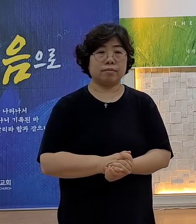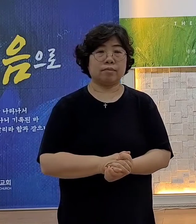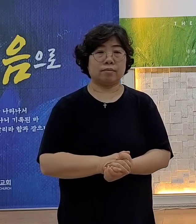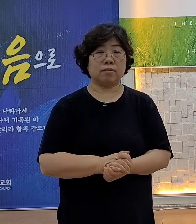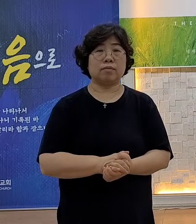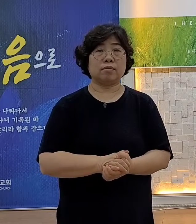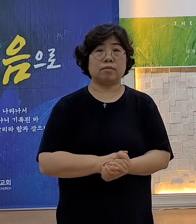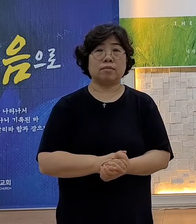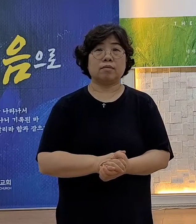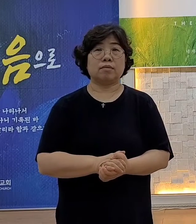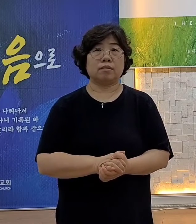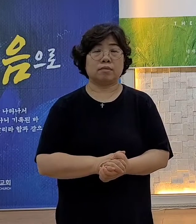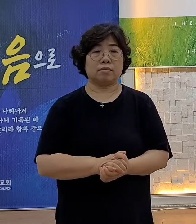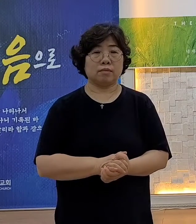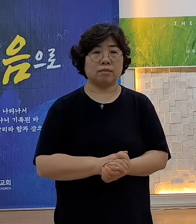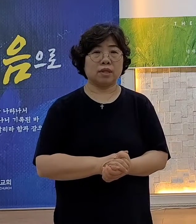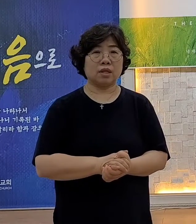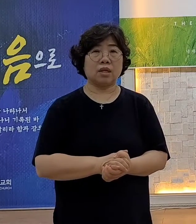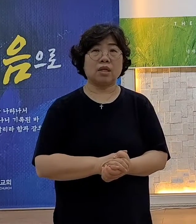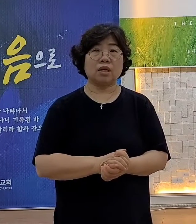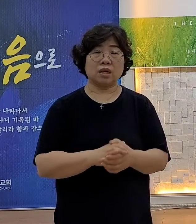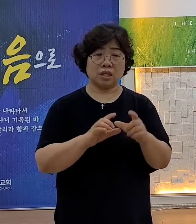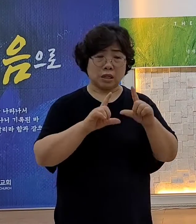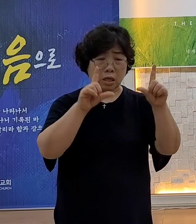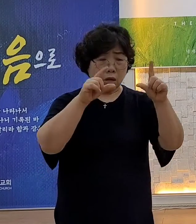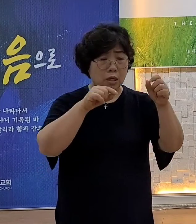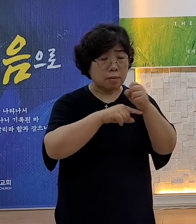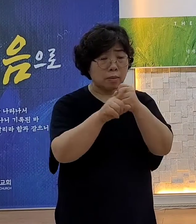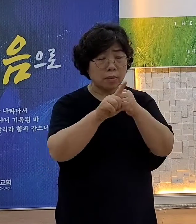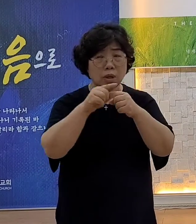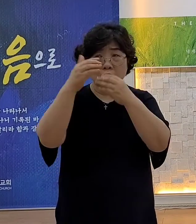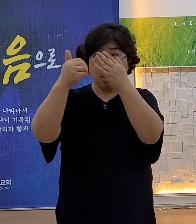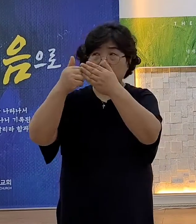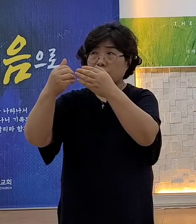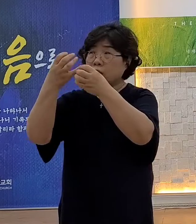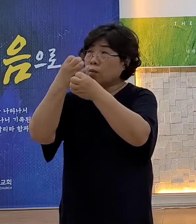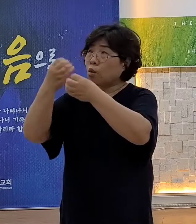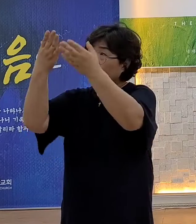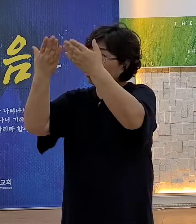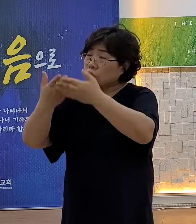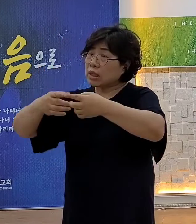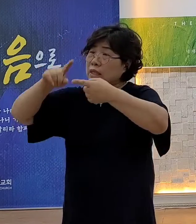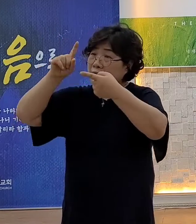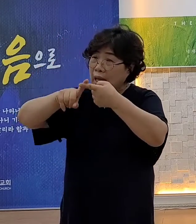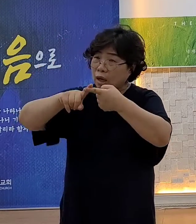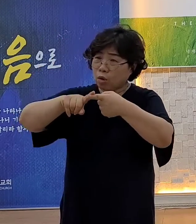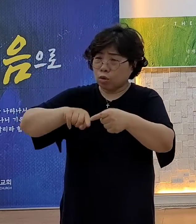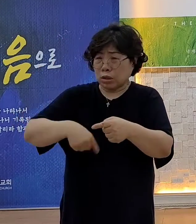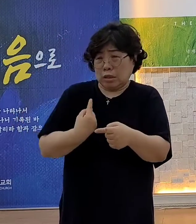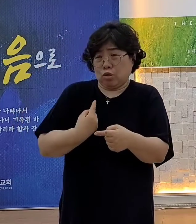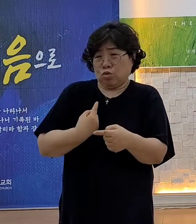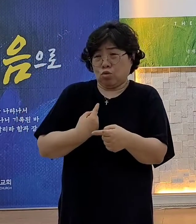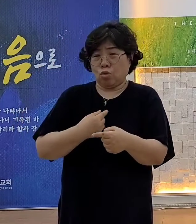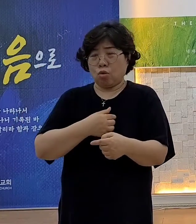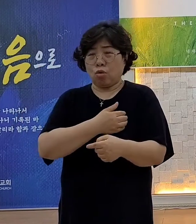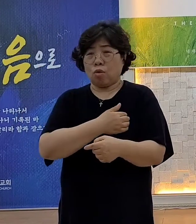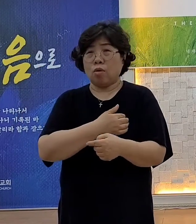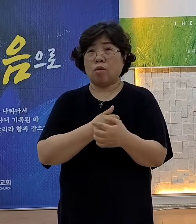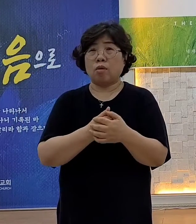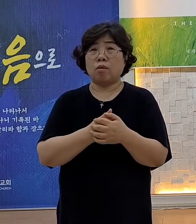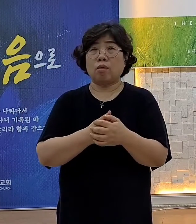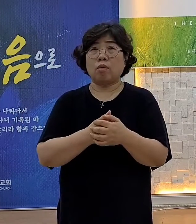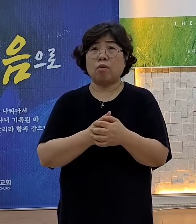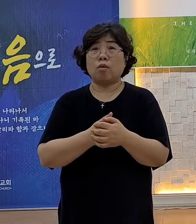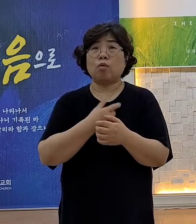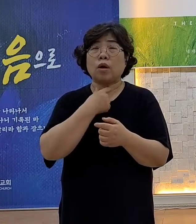절기는 바로 하나님께서 복을 주신 대로 자원하는 마음으로 감사하는 절기다라는 것을